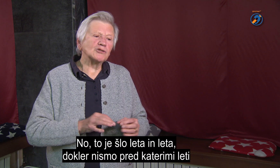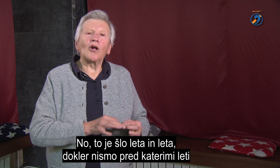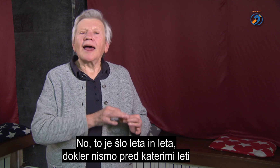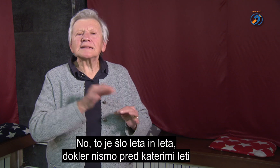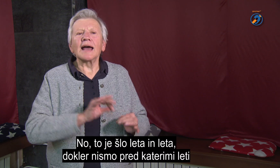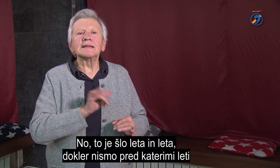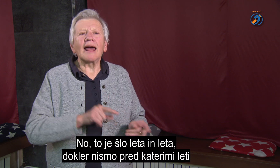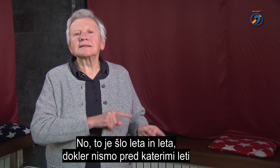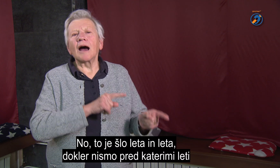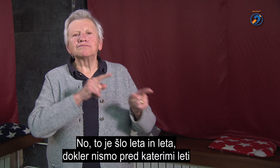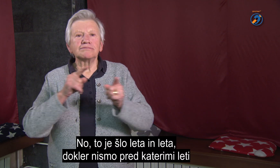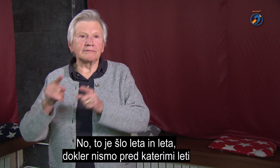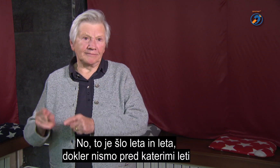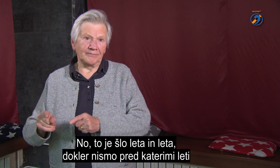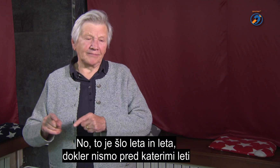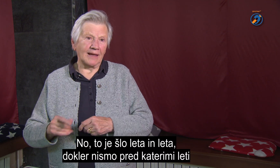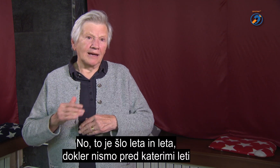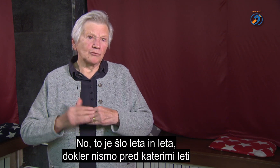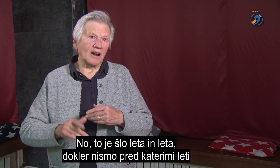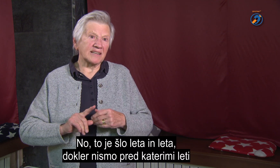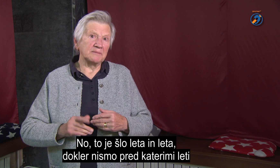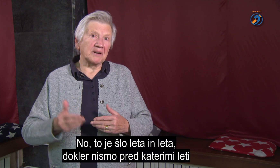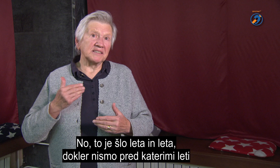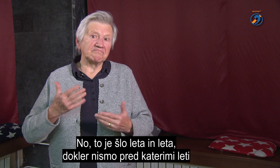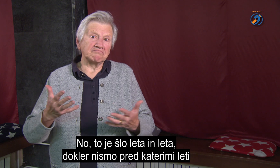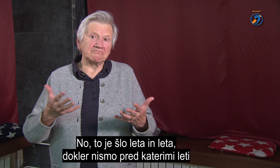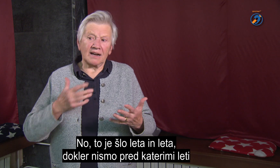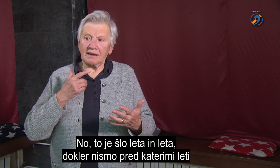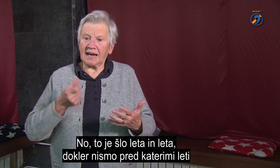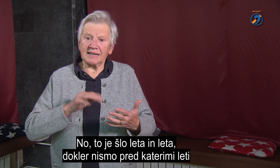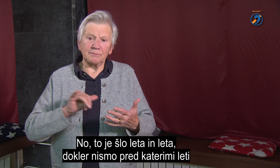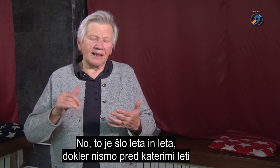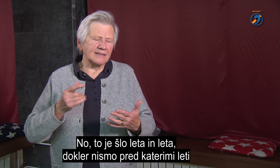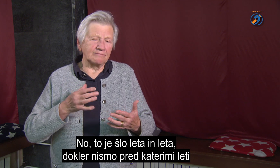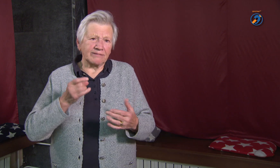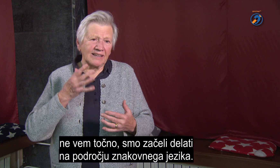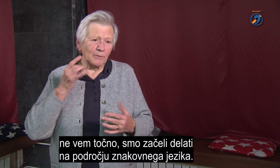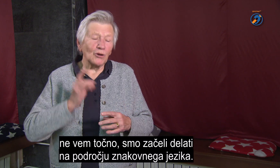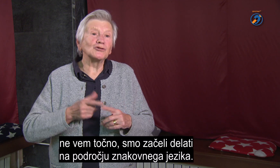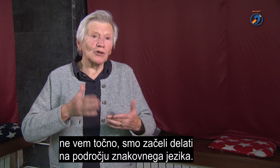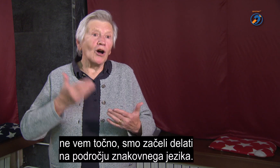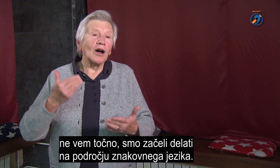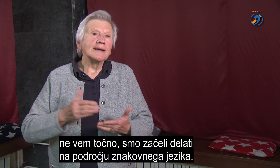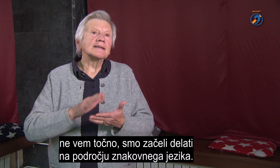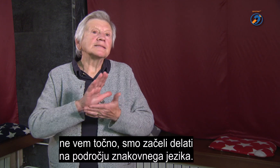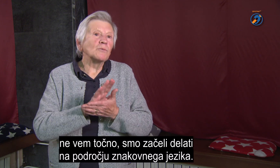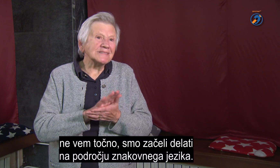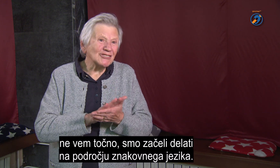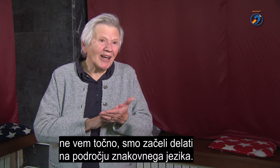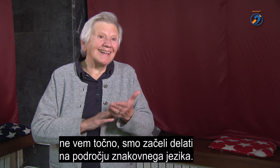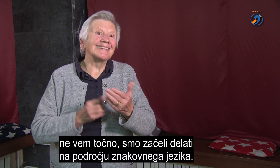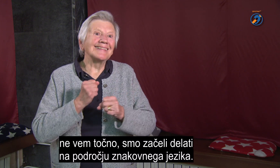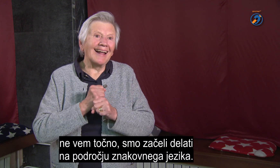No, to je šlo leta in leta, dokler ni pred katerimi leti, ne vem točno,